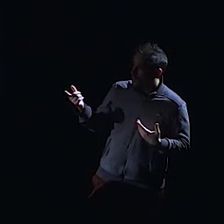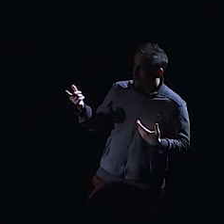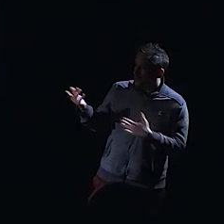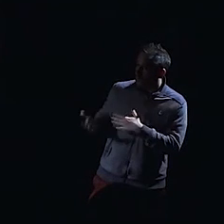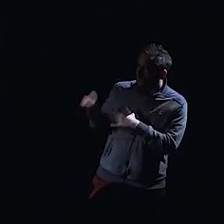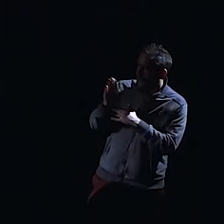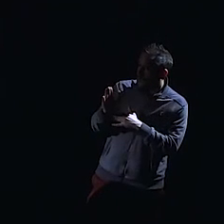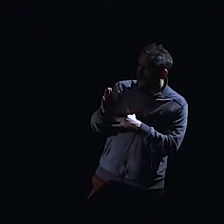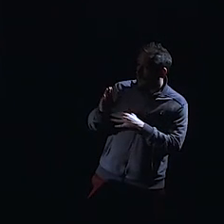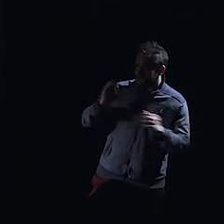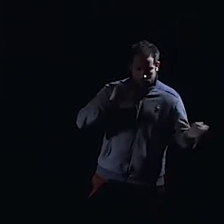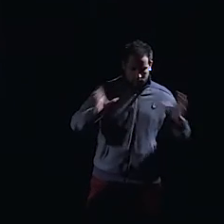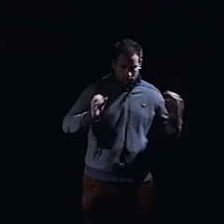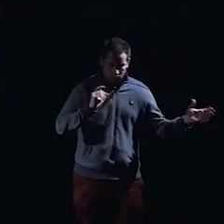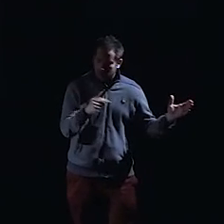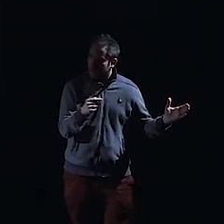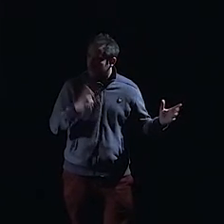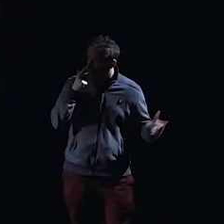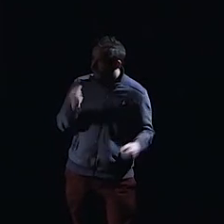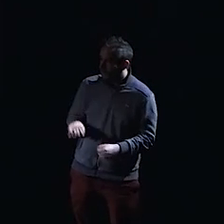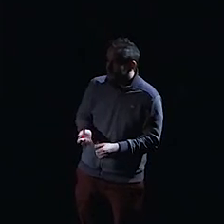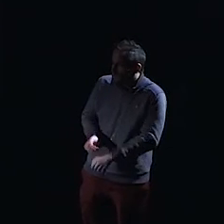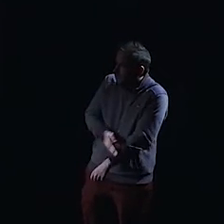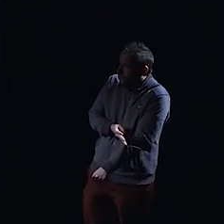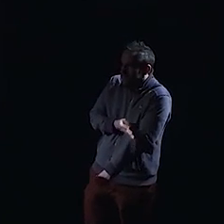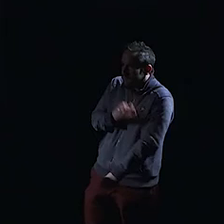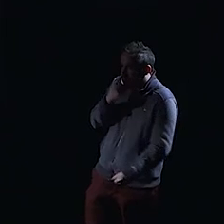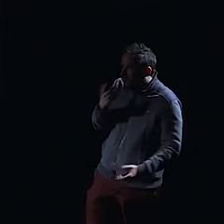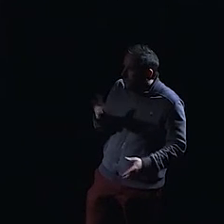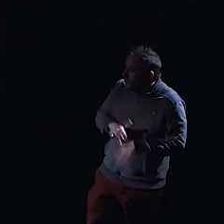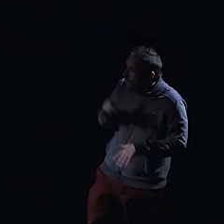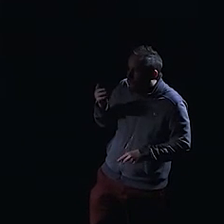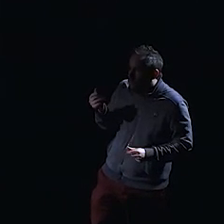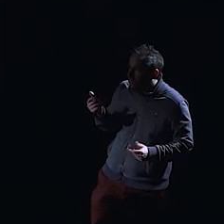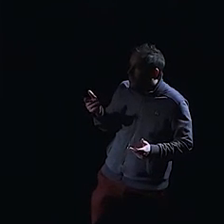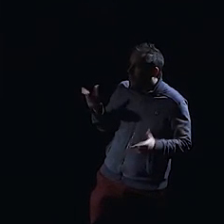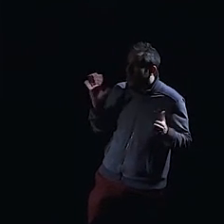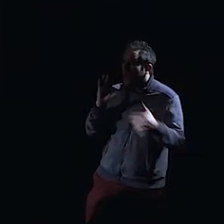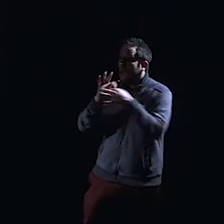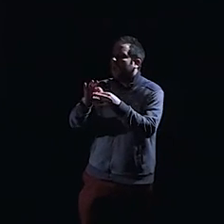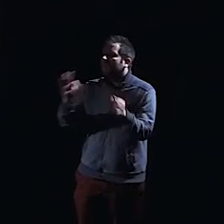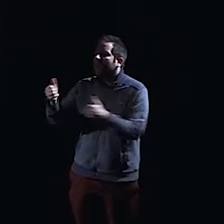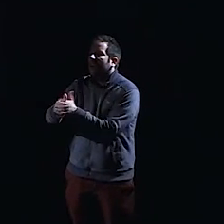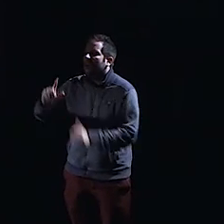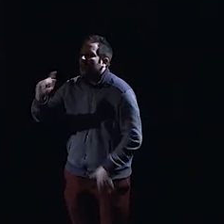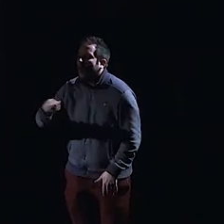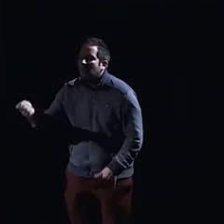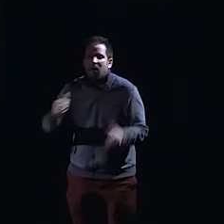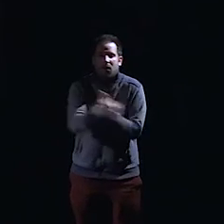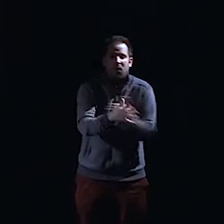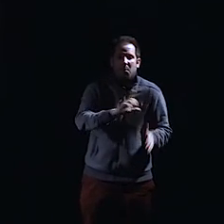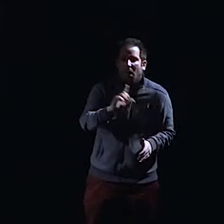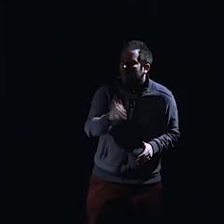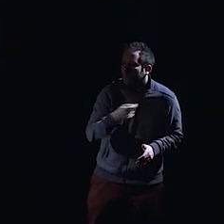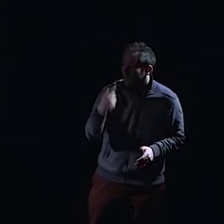une présentation avec la langue des signes. J'imagine que ça a peut-être trait avec cette histoire de normalité, cette histoire de... Enfin,